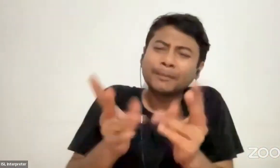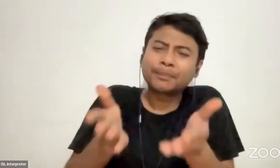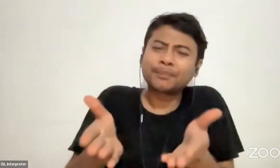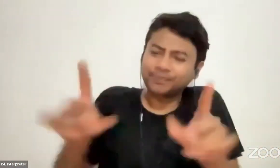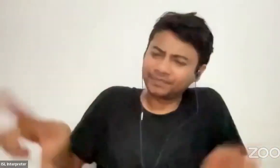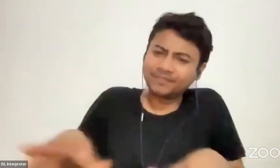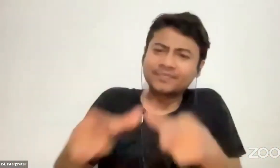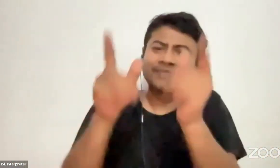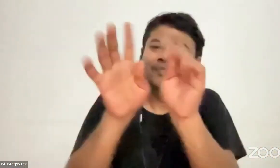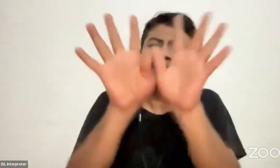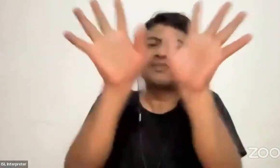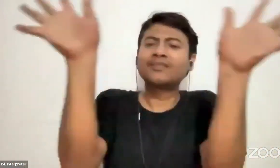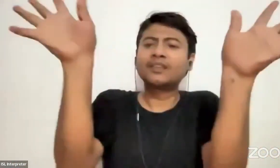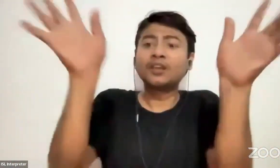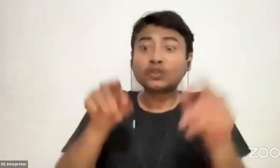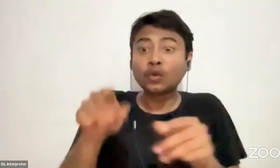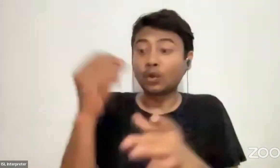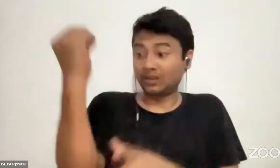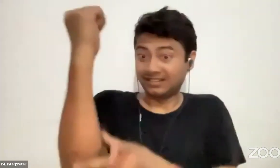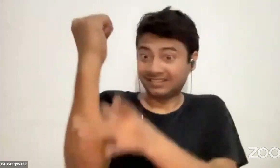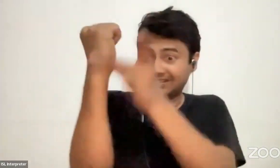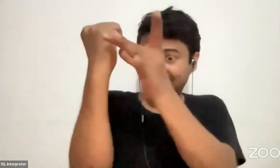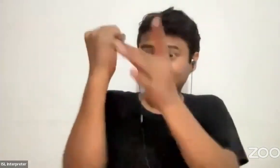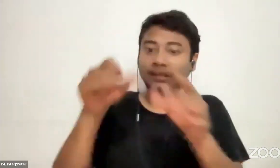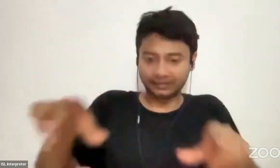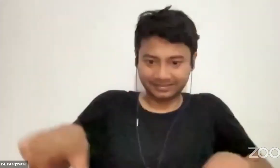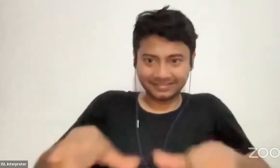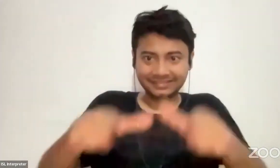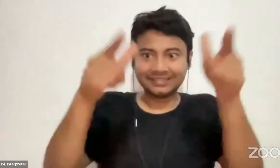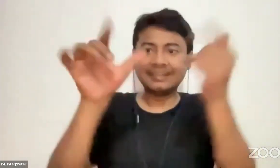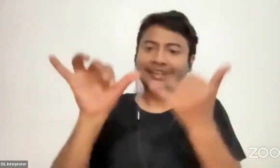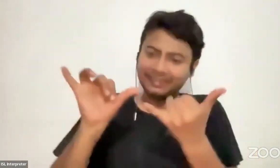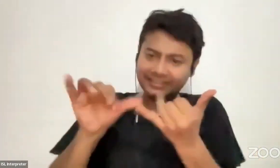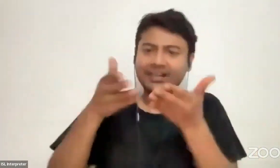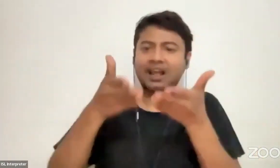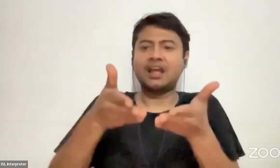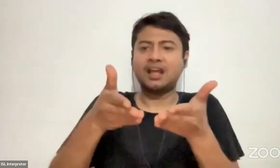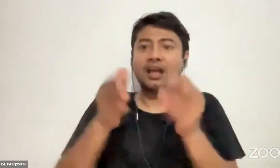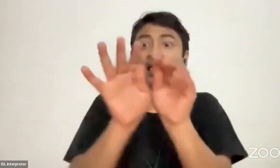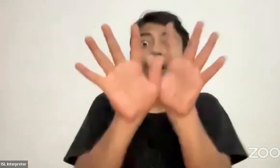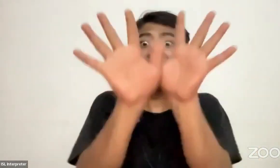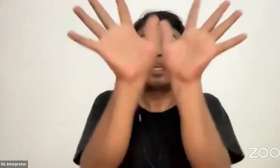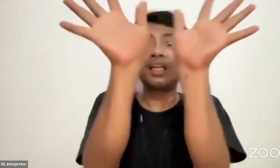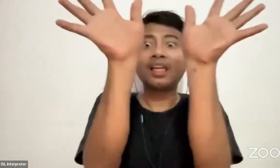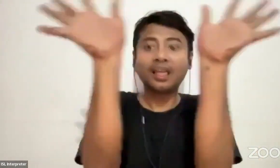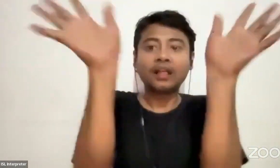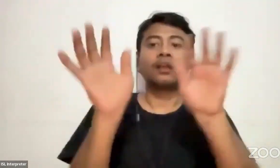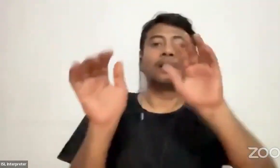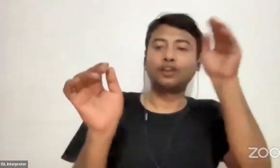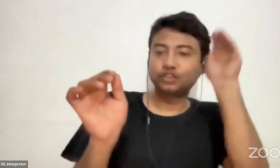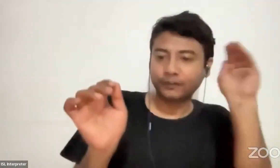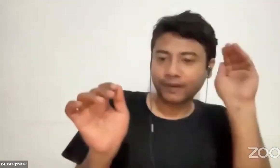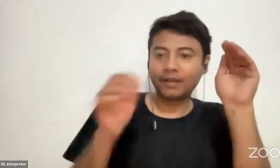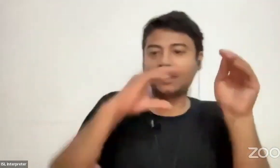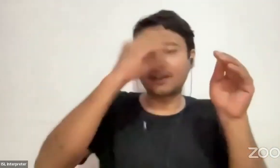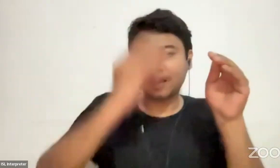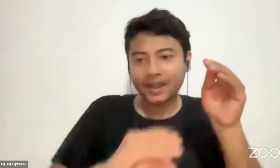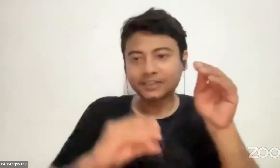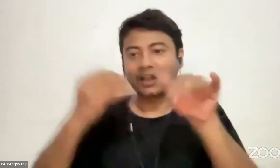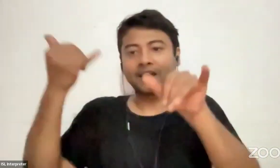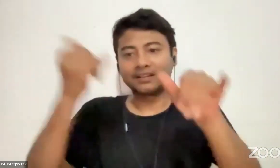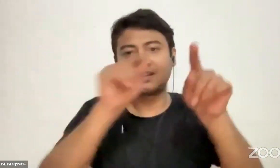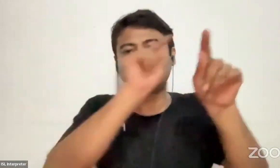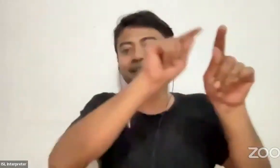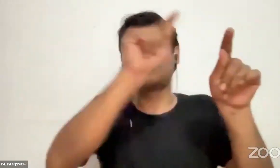में भगवान से ही कनेक्टेड हैं और हमको कुछ इनसे मांगना नहीं है। किसी देवता के प्रति उनकी